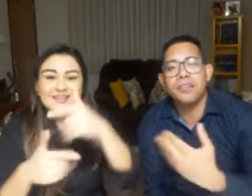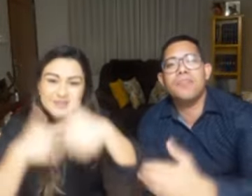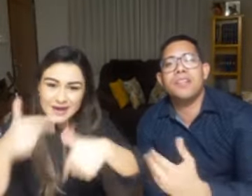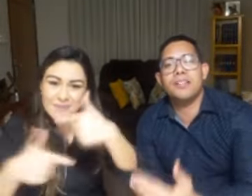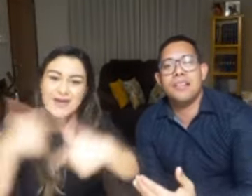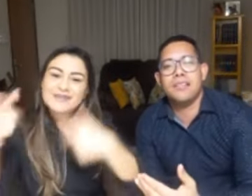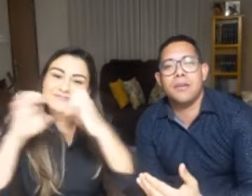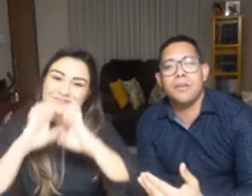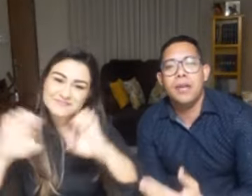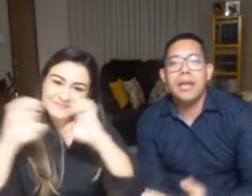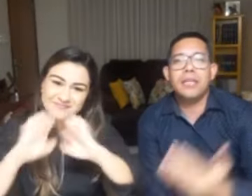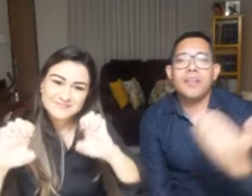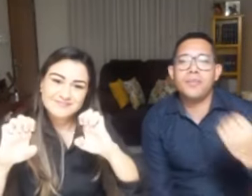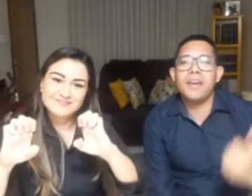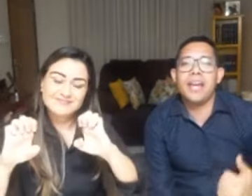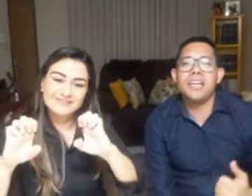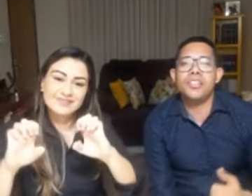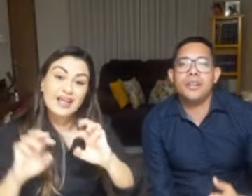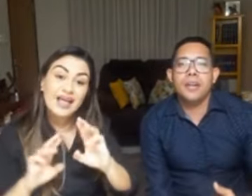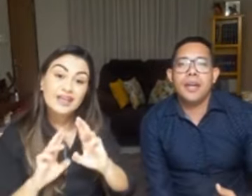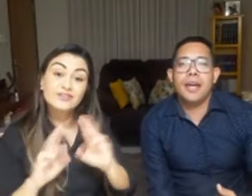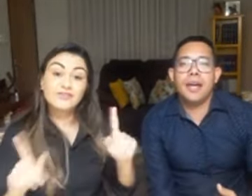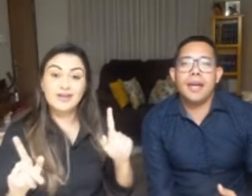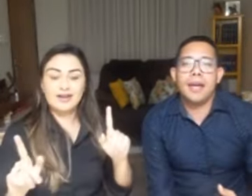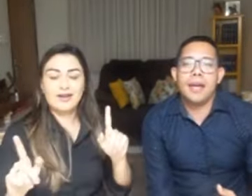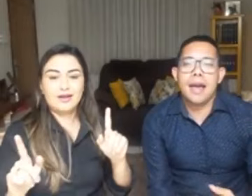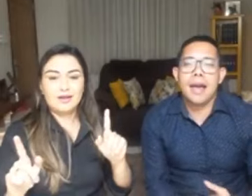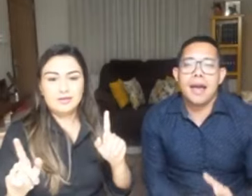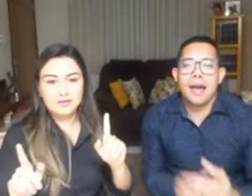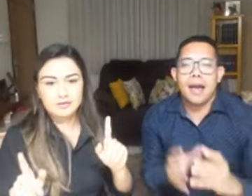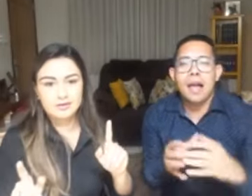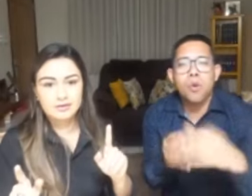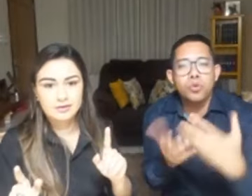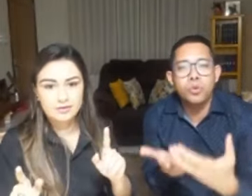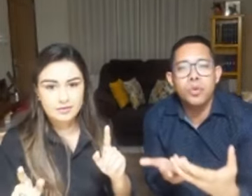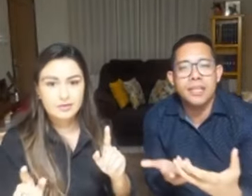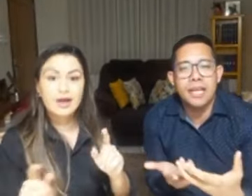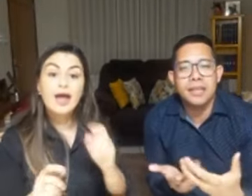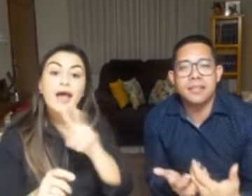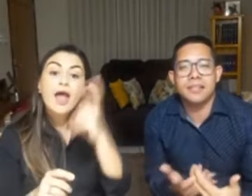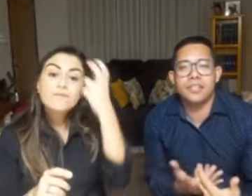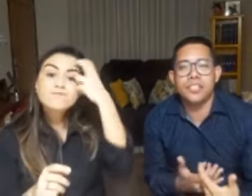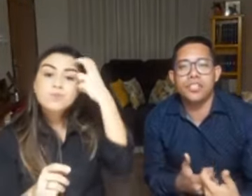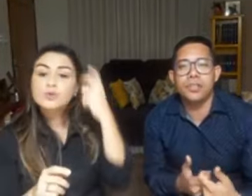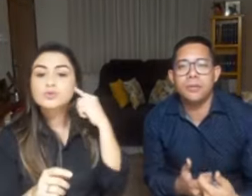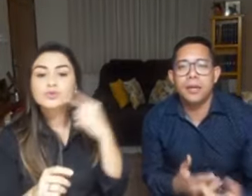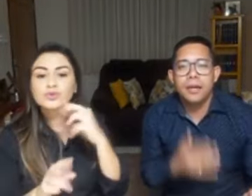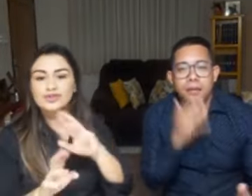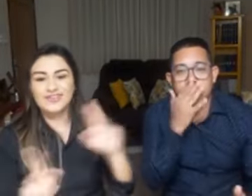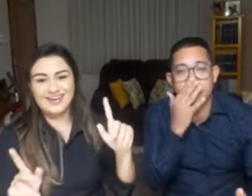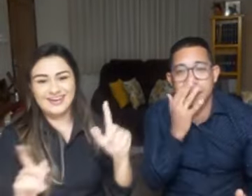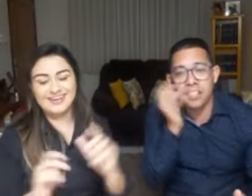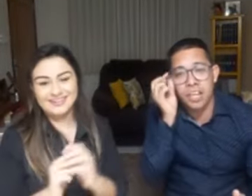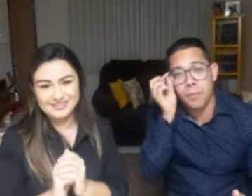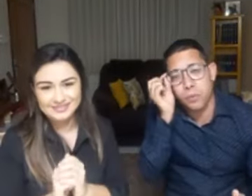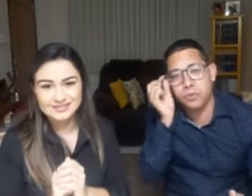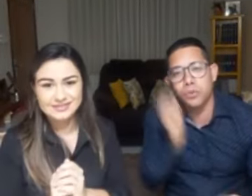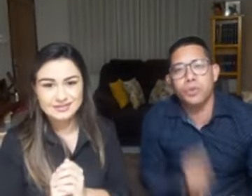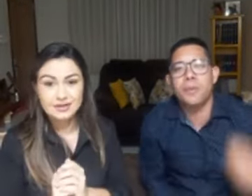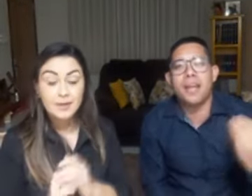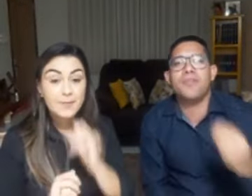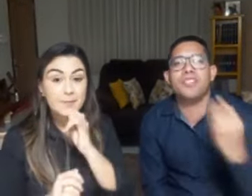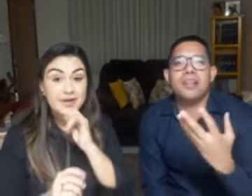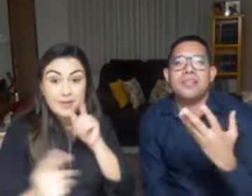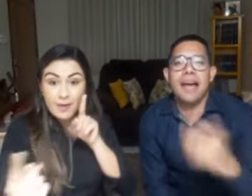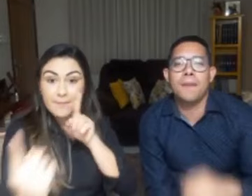processo de evangelização. Então é diferente a cultura deles nesse sentido. Então se você chega para um surdo